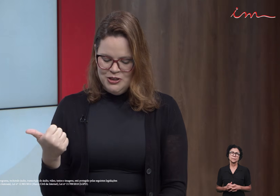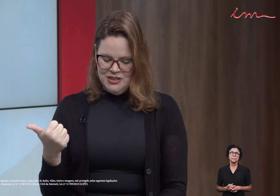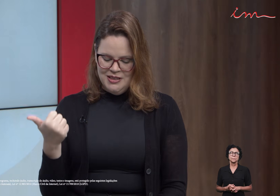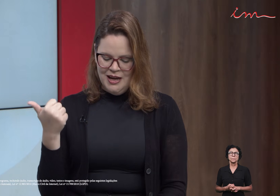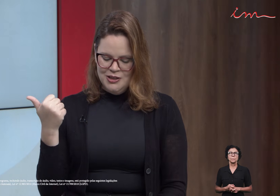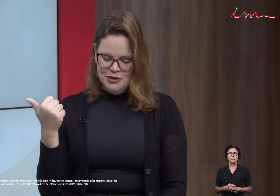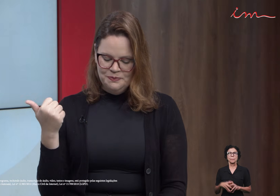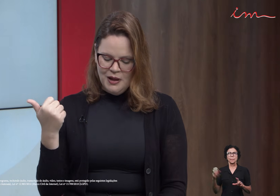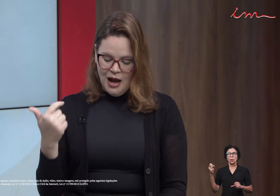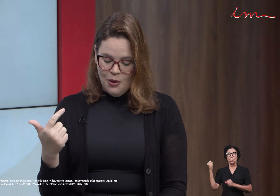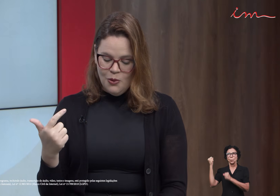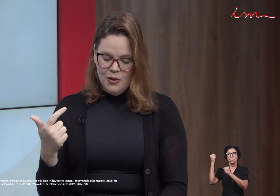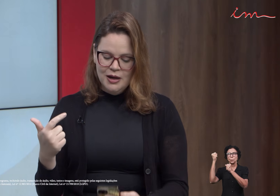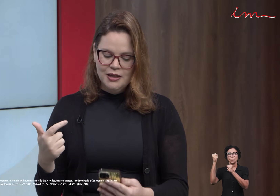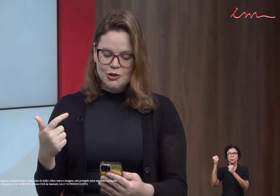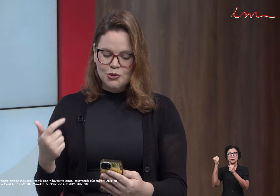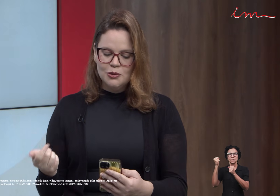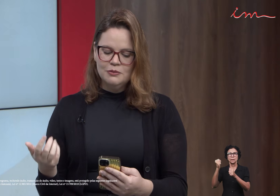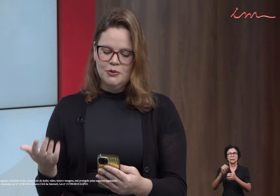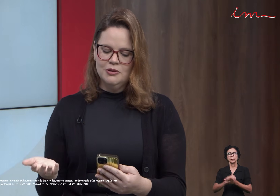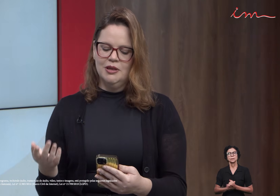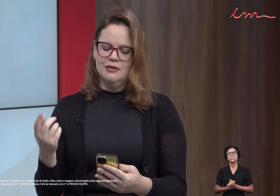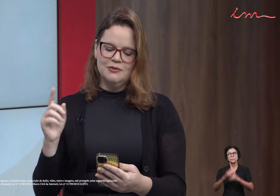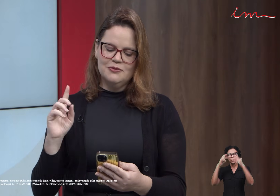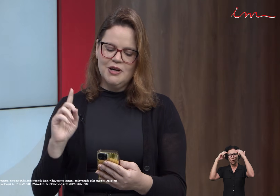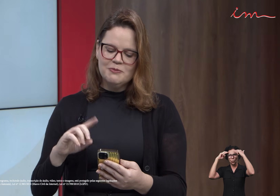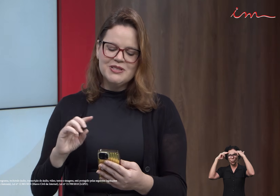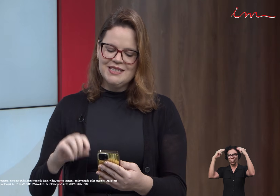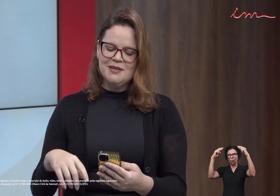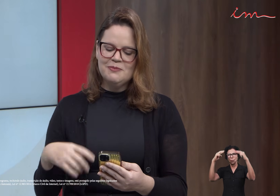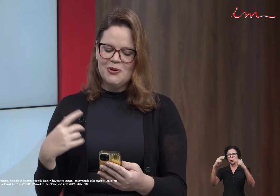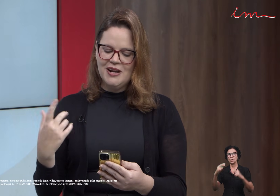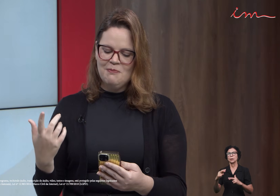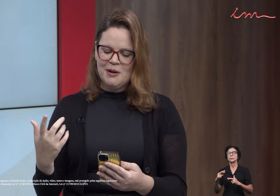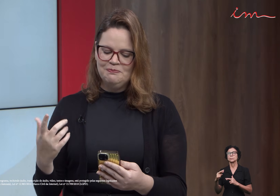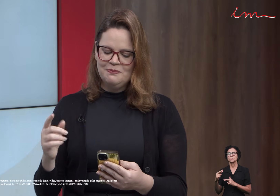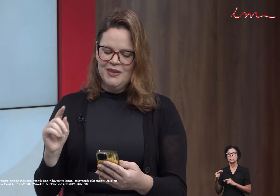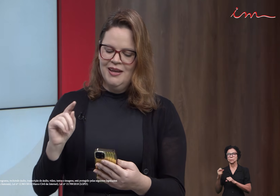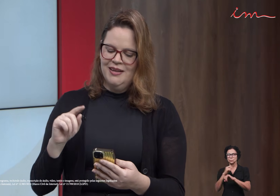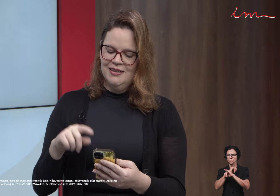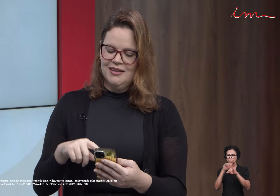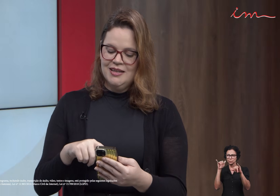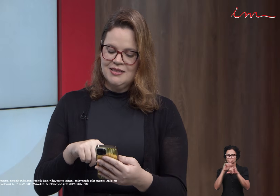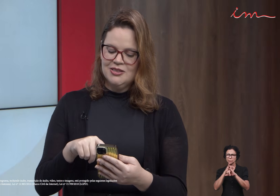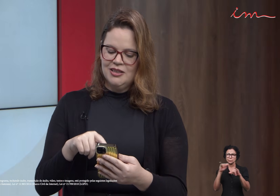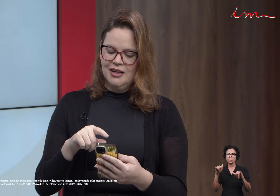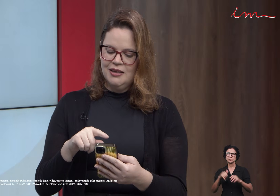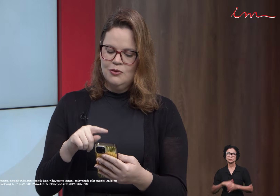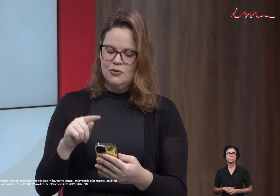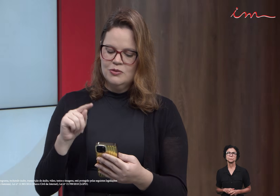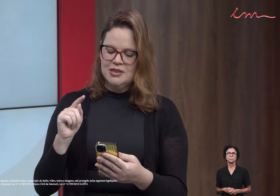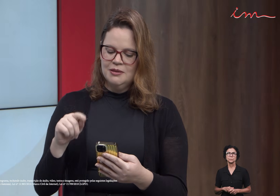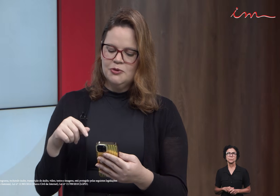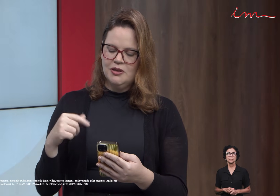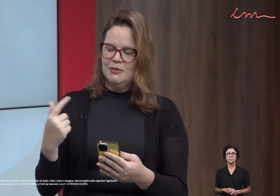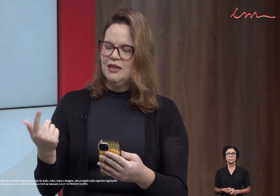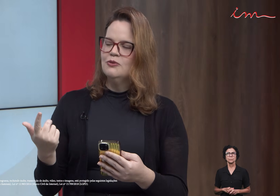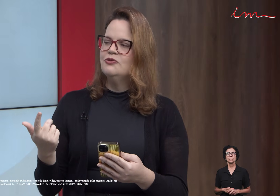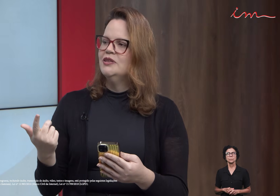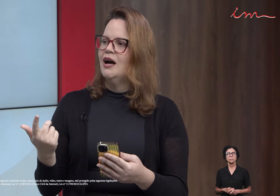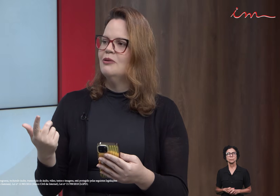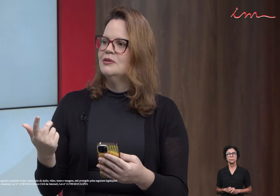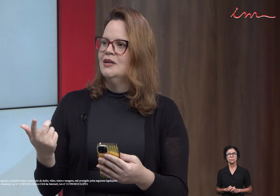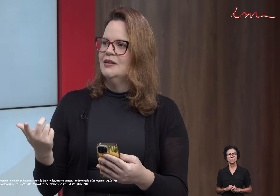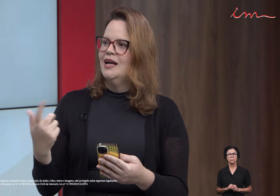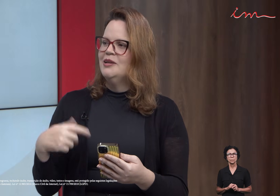assim: "A majestade, a honra e todo o poder, vamos sim proclamar". Interessante que aqui o sim proclamar está